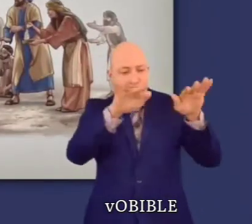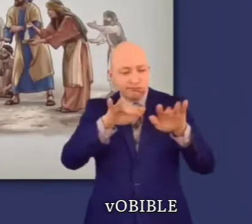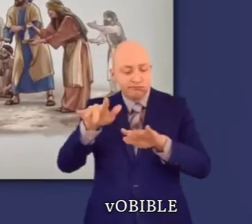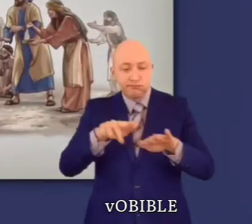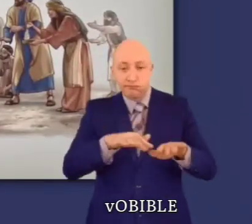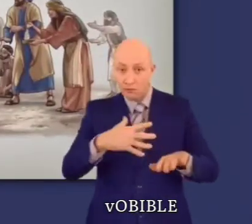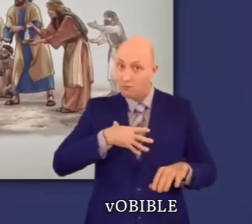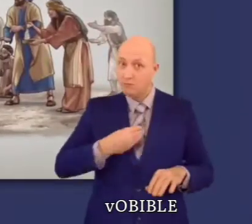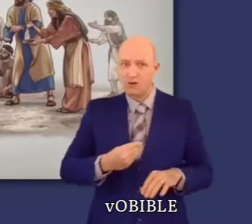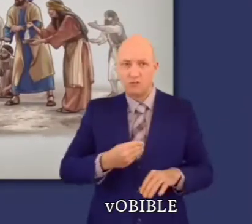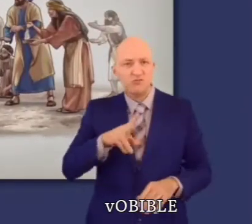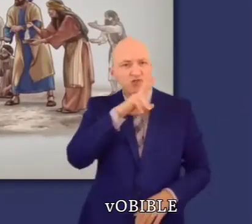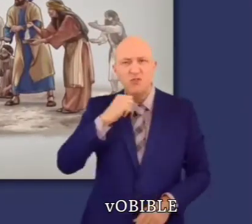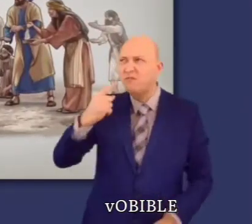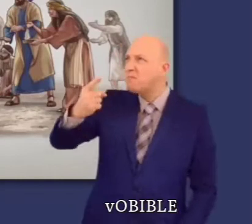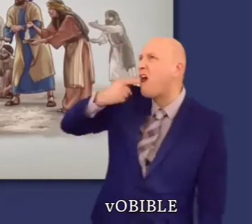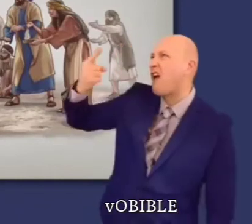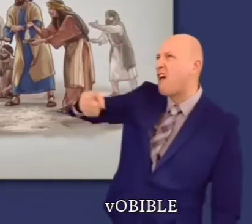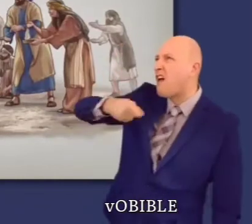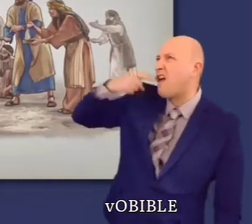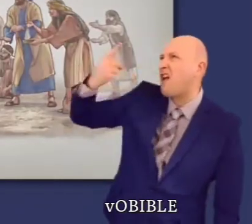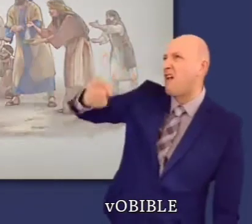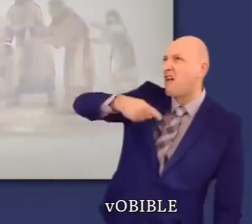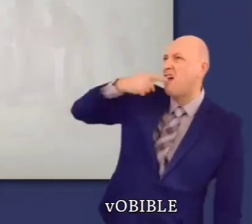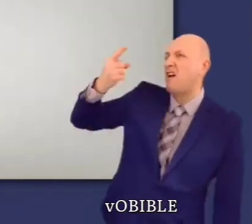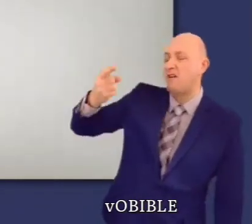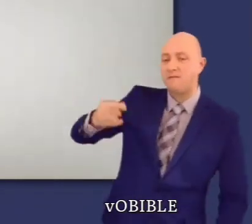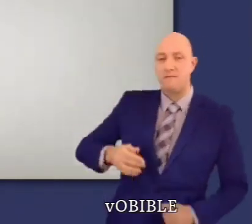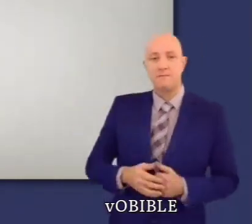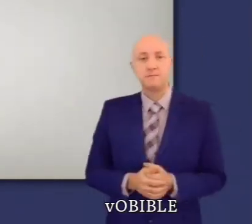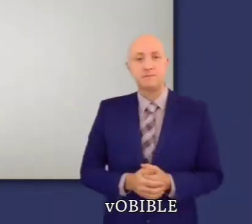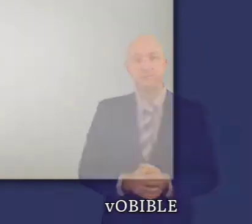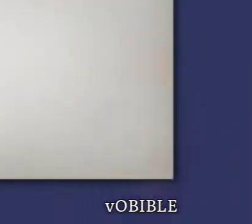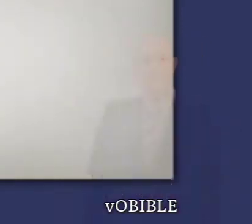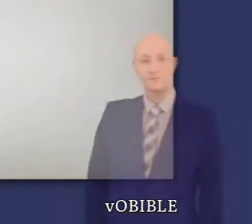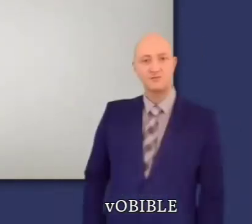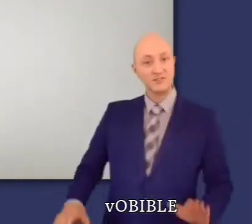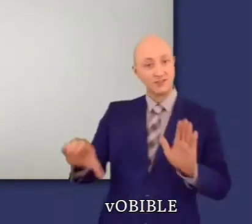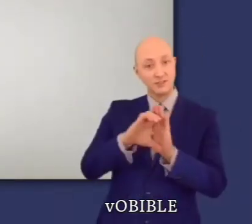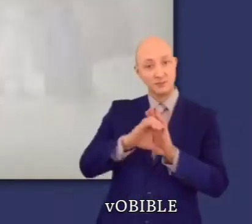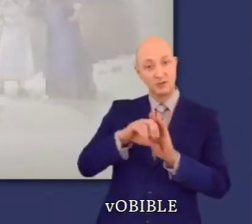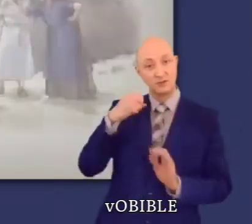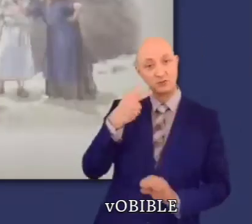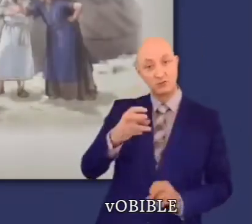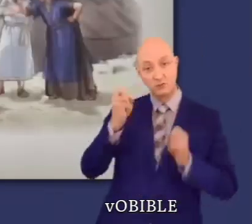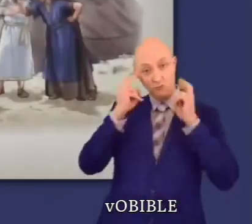Dans le chapitre 10, les Israélites quittent le désert du Sinaï par division de 3 tribus.